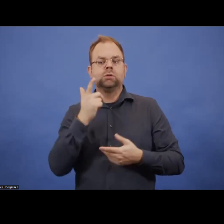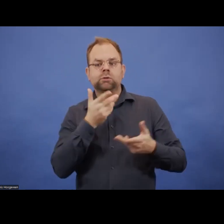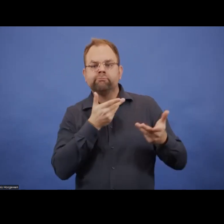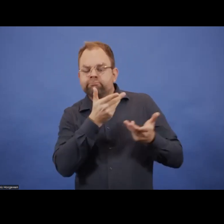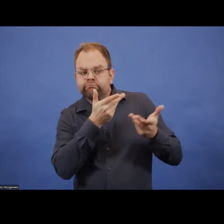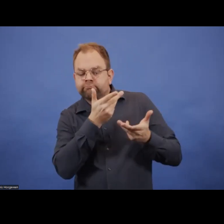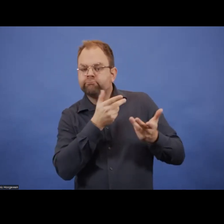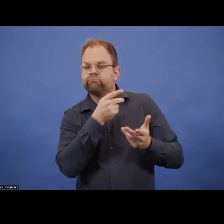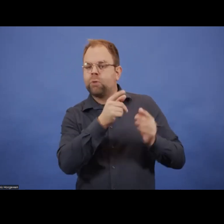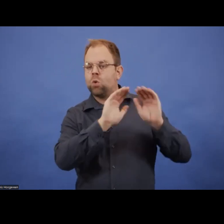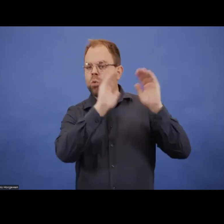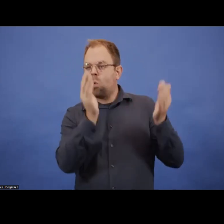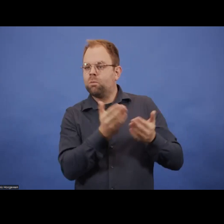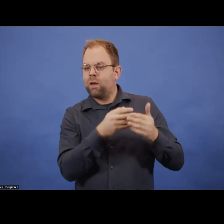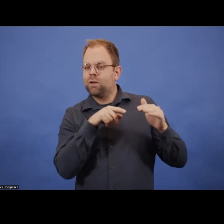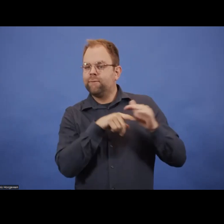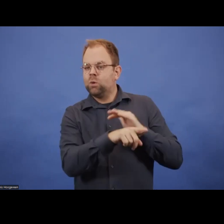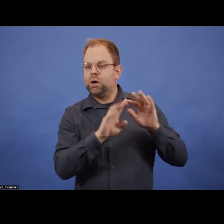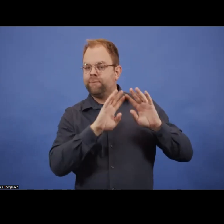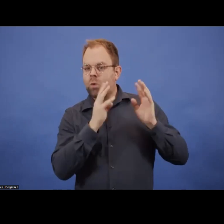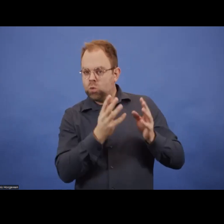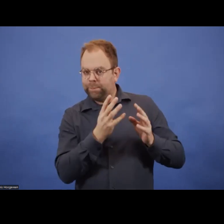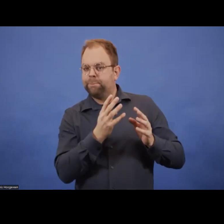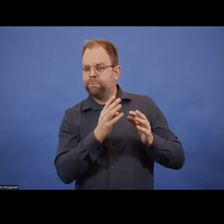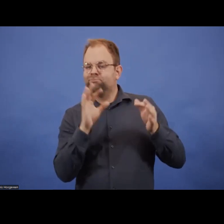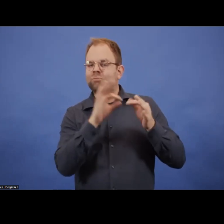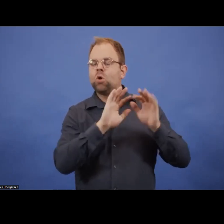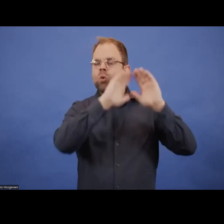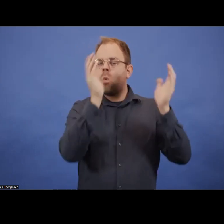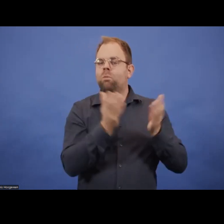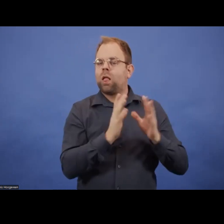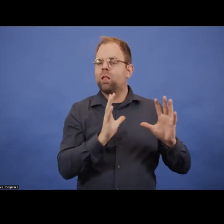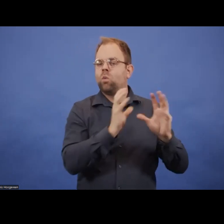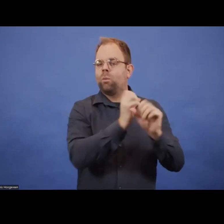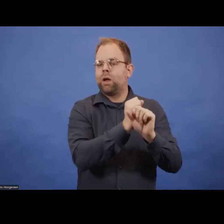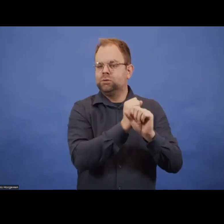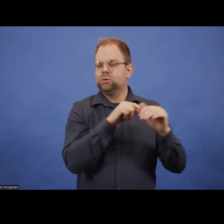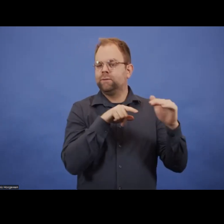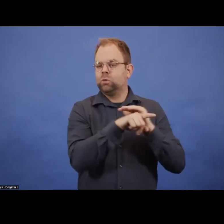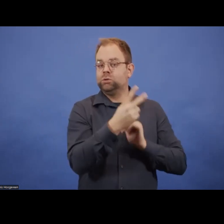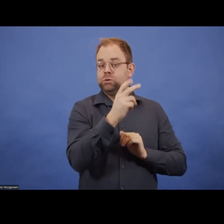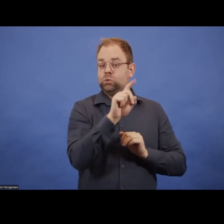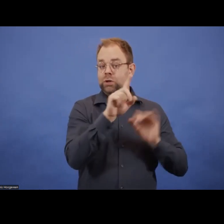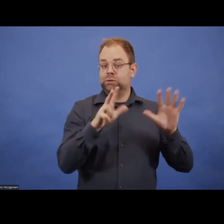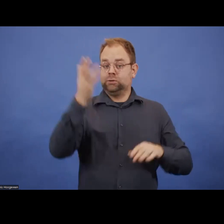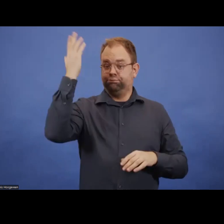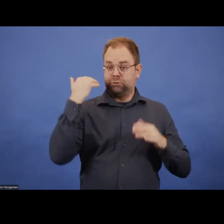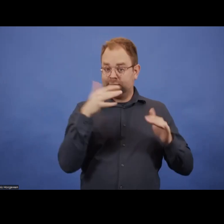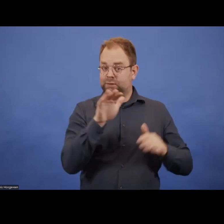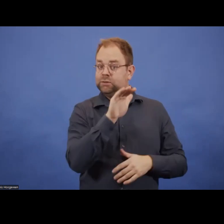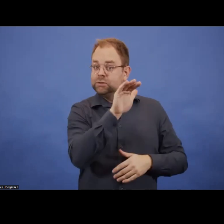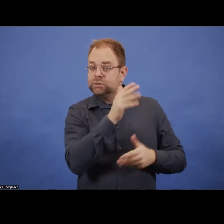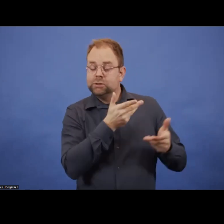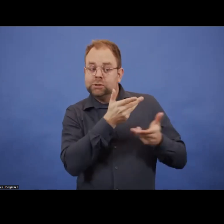Foro Global de los Refugiados. Y eso era lo que Magdal estaba compartiendo. Nosotros